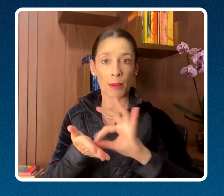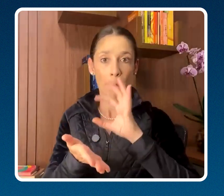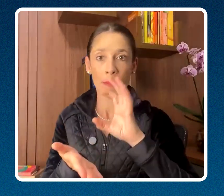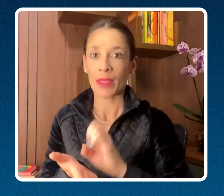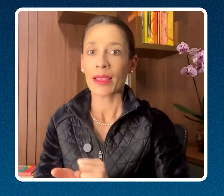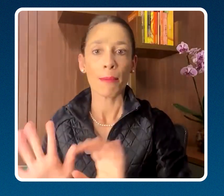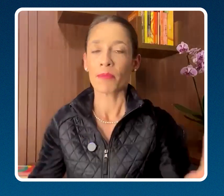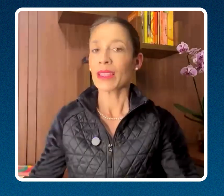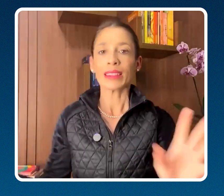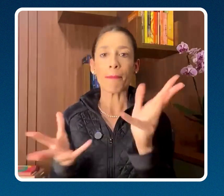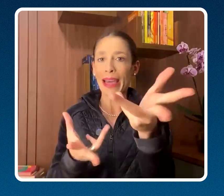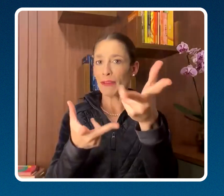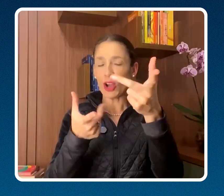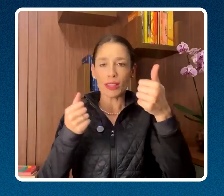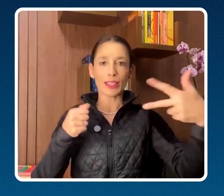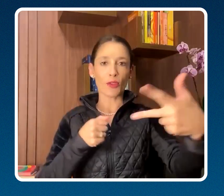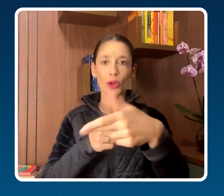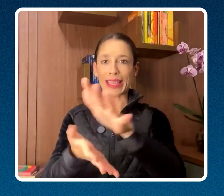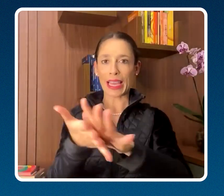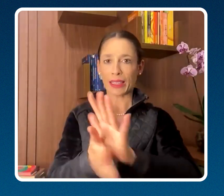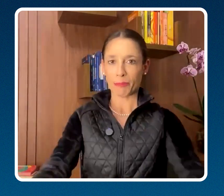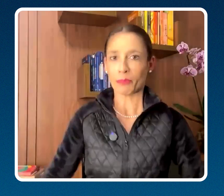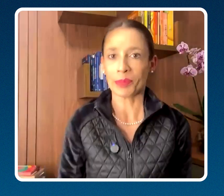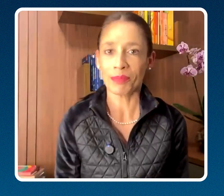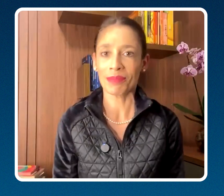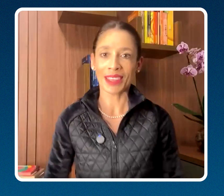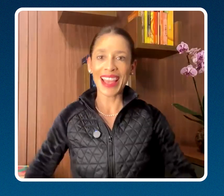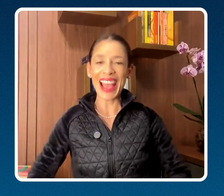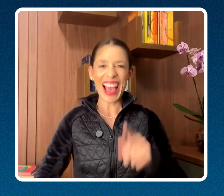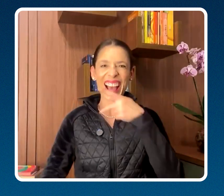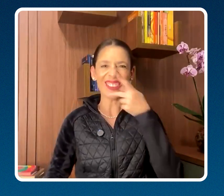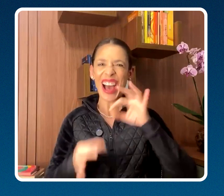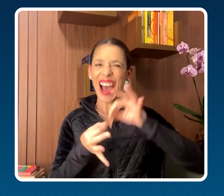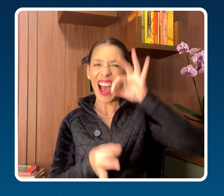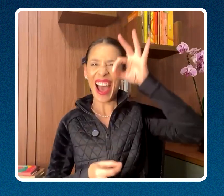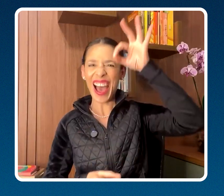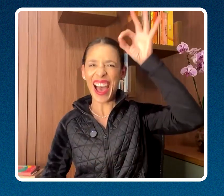tu me corta, viu? E pra gente não sair do contexto.